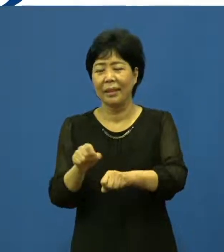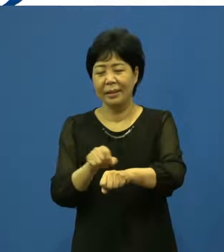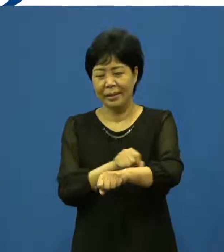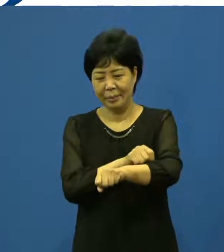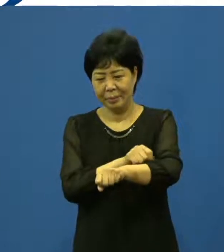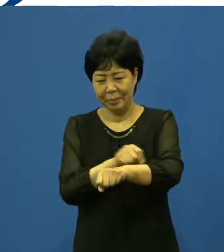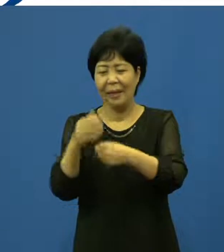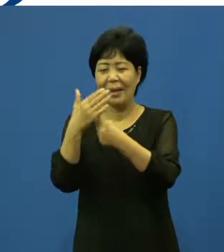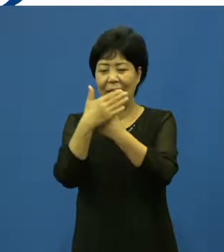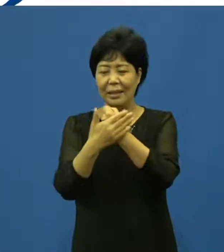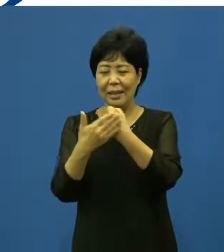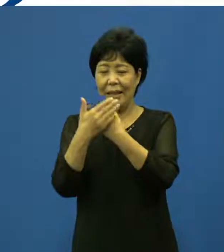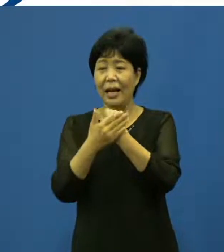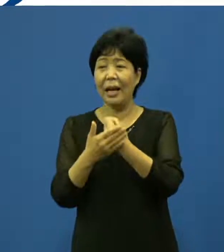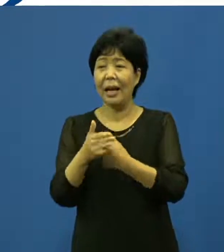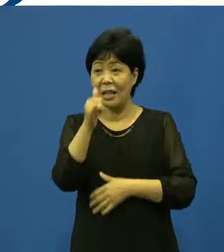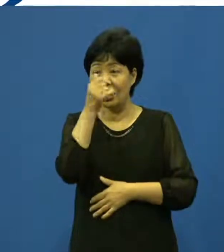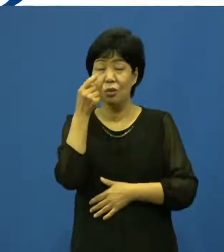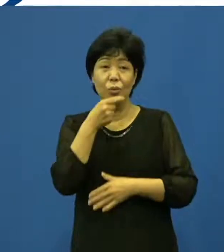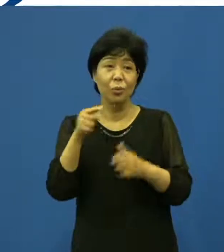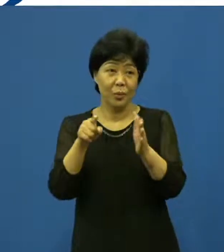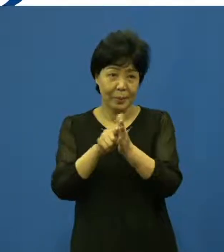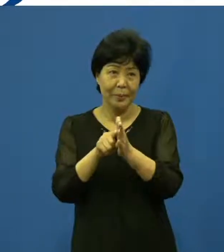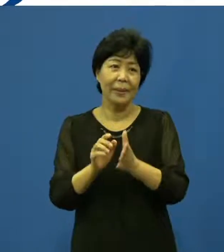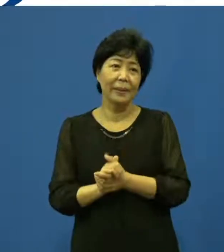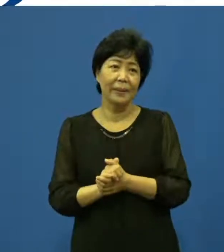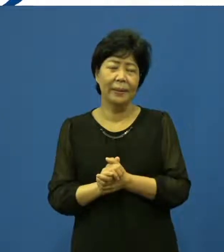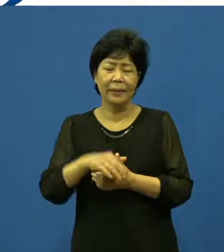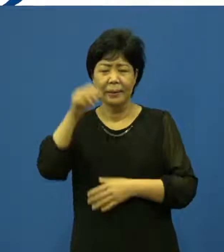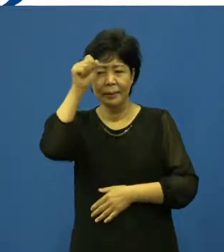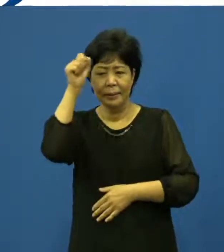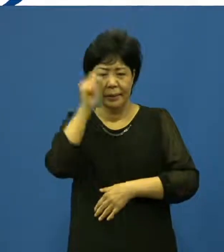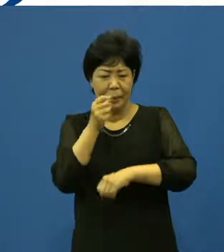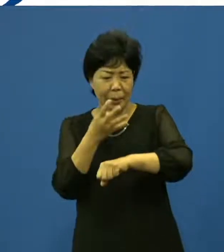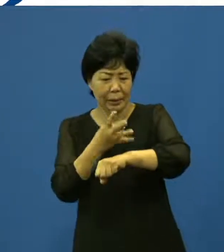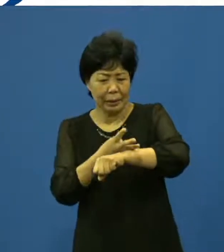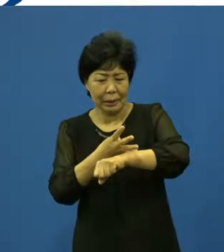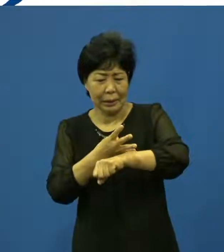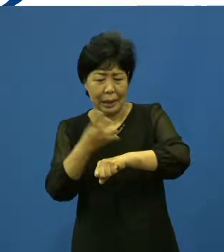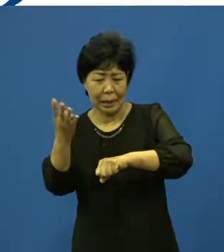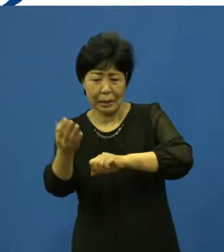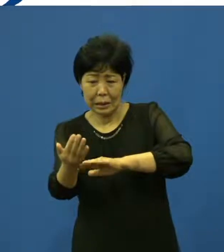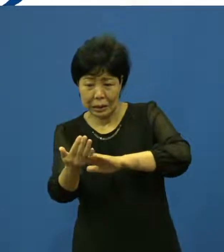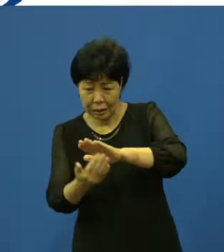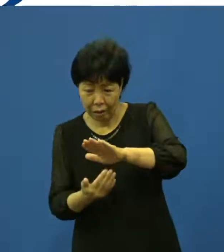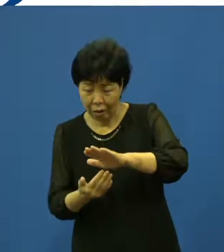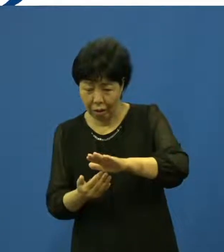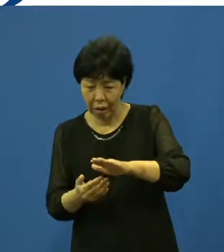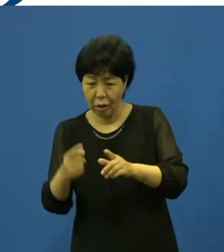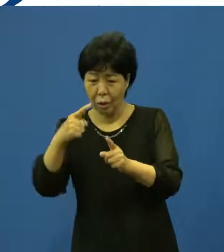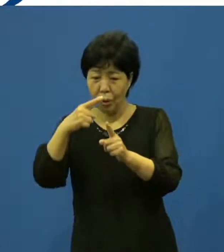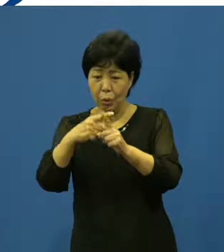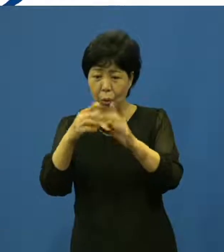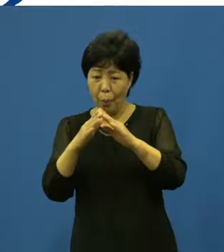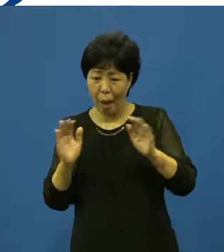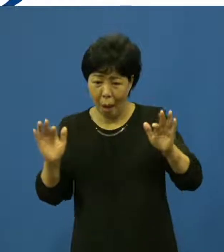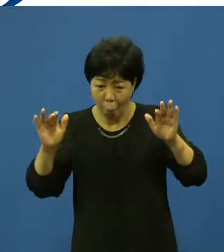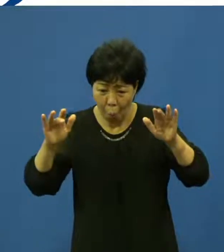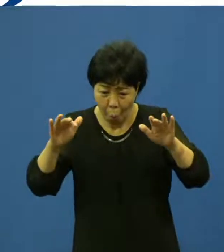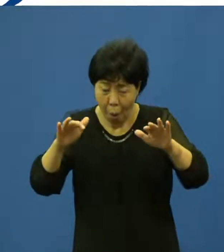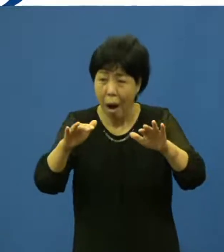주실 줄 믿습니다. 이제 새벽 4시 이전에만 보시는 분들이 굉장히 많으세요.